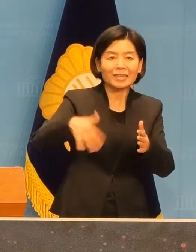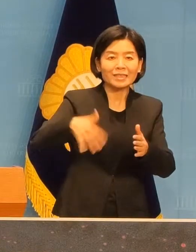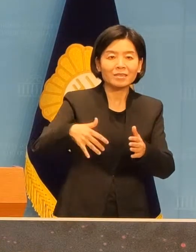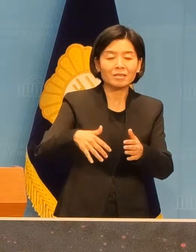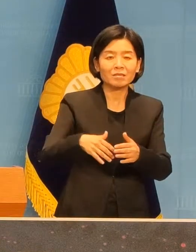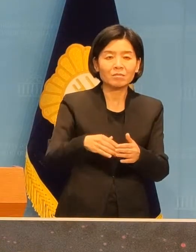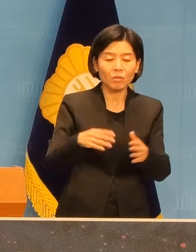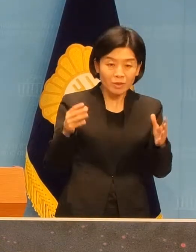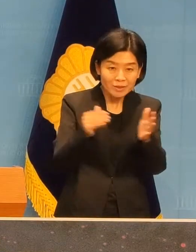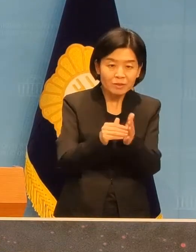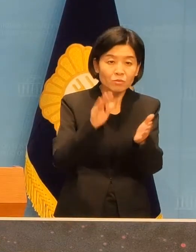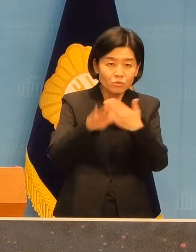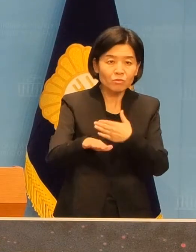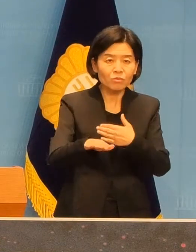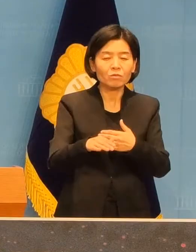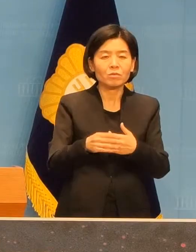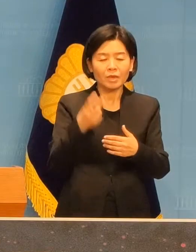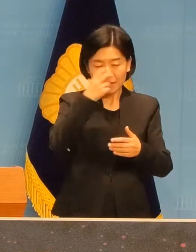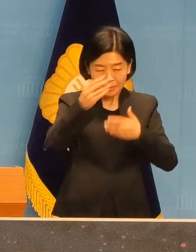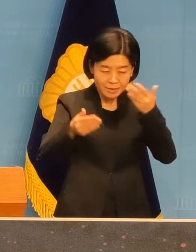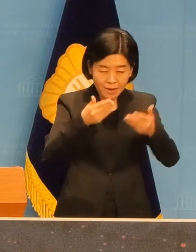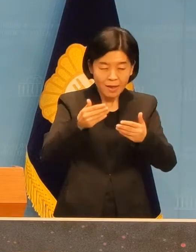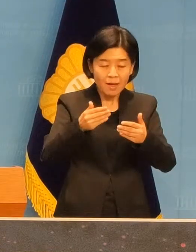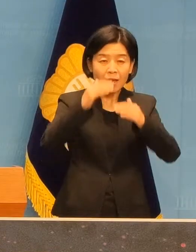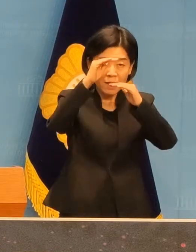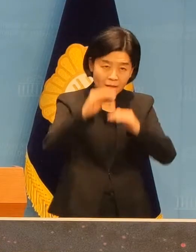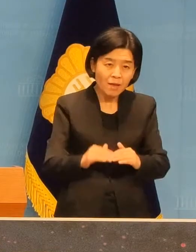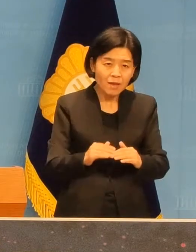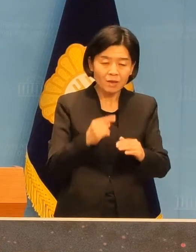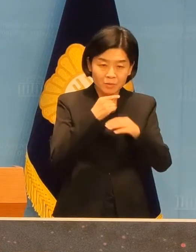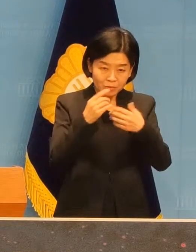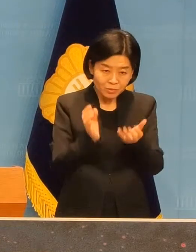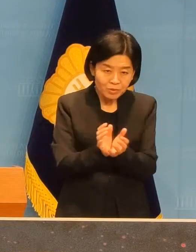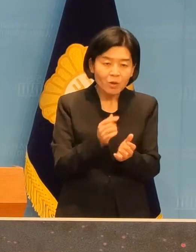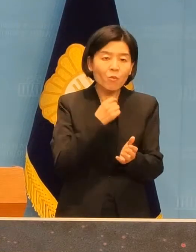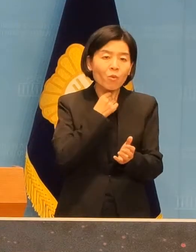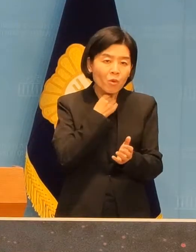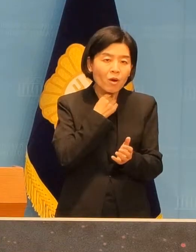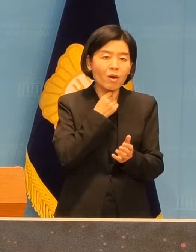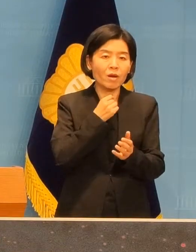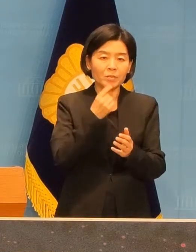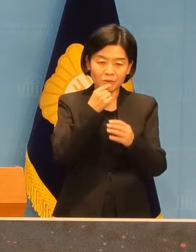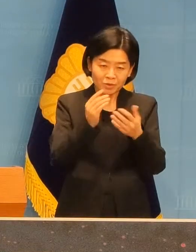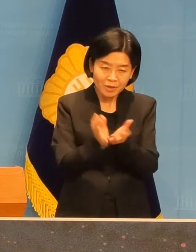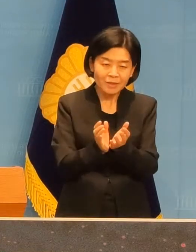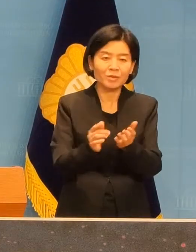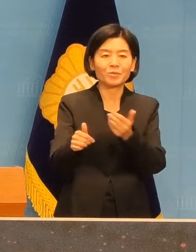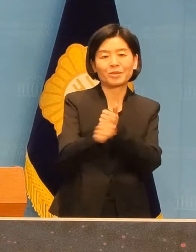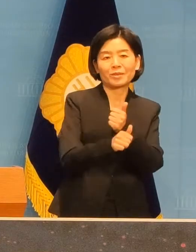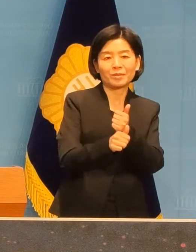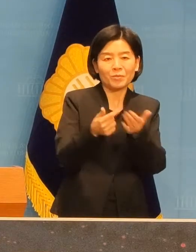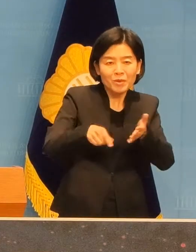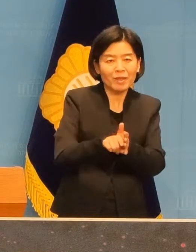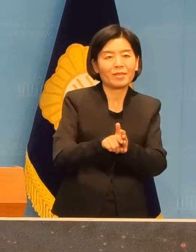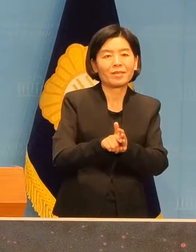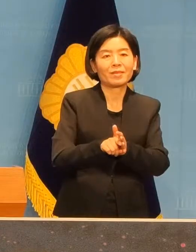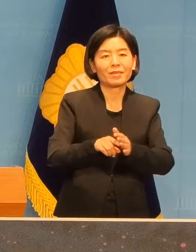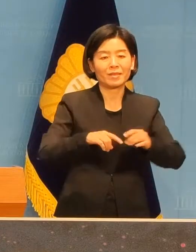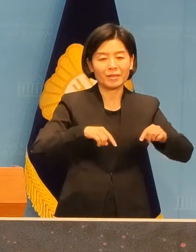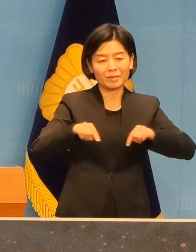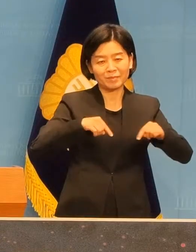전체적으로 국정감사를 민주당이 원하는 민주당을 위한 국정감사로